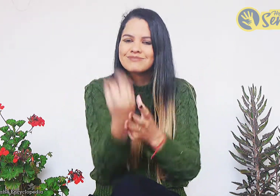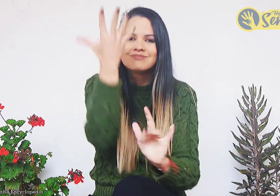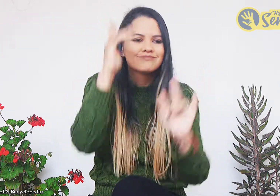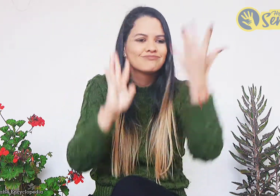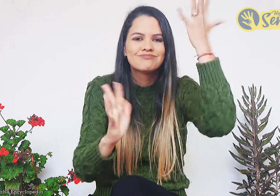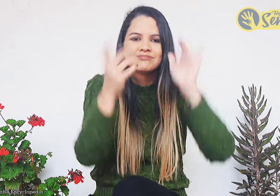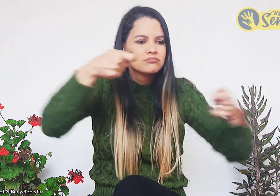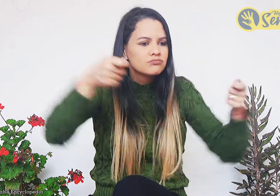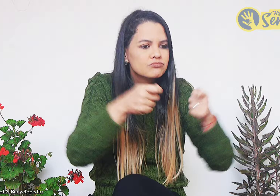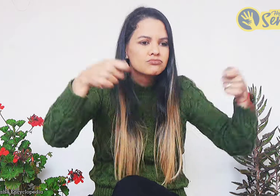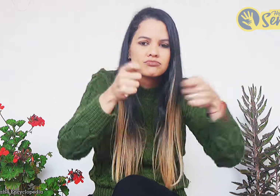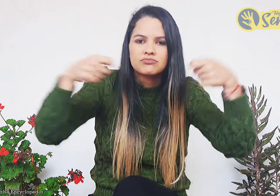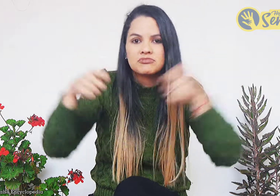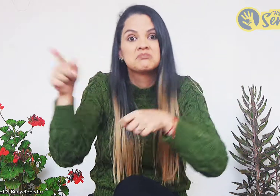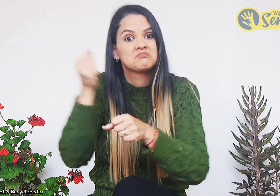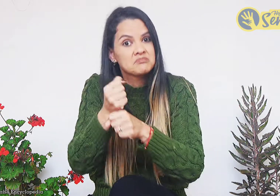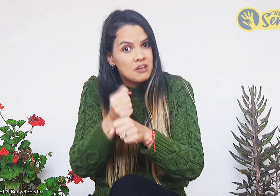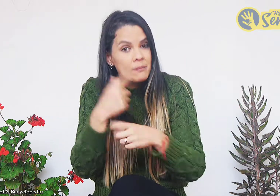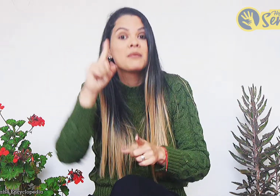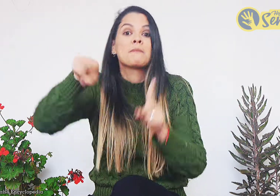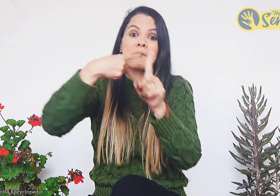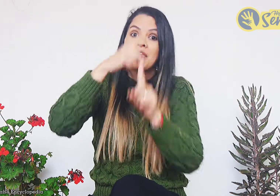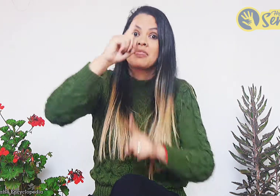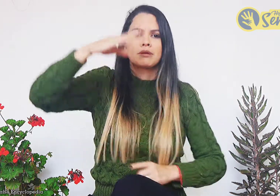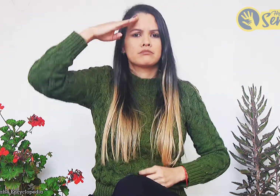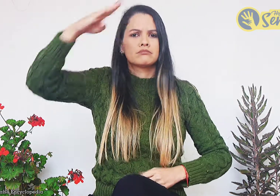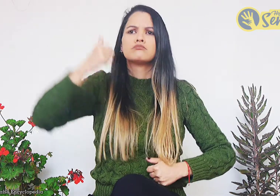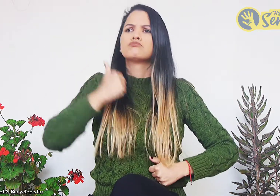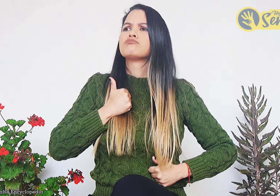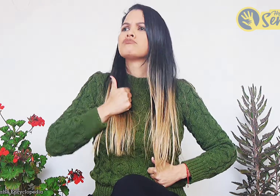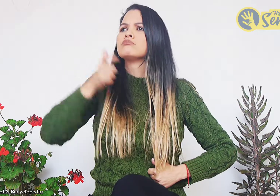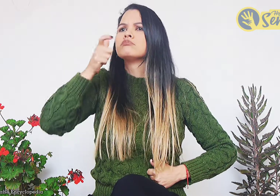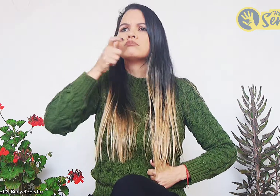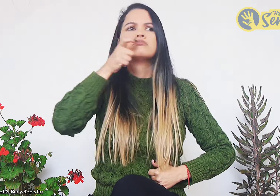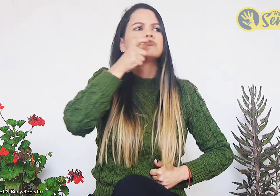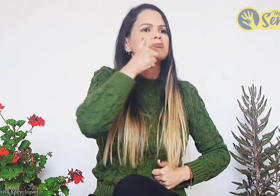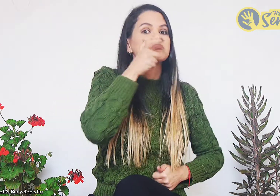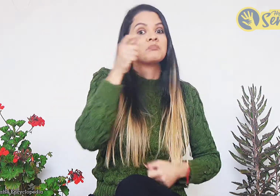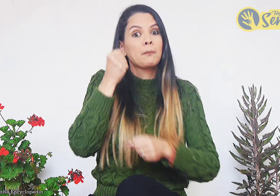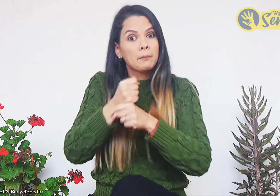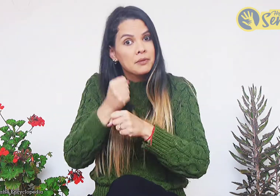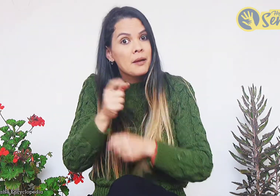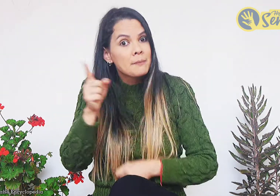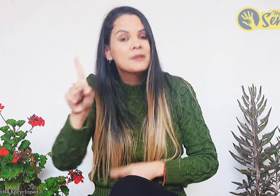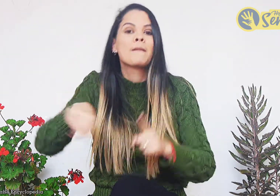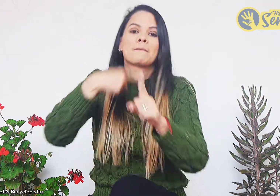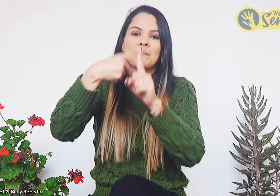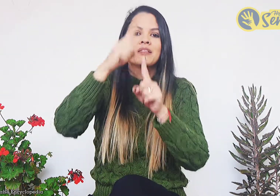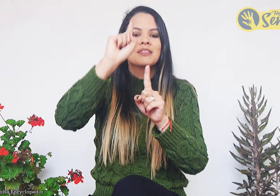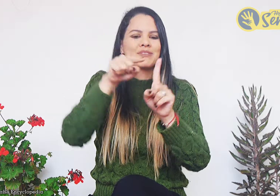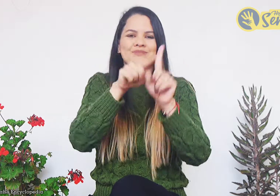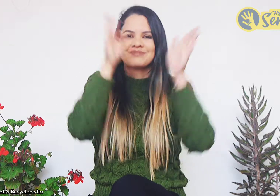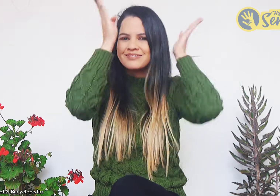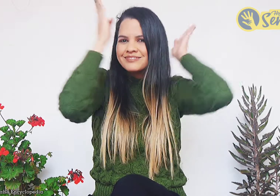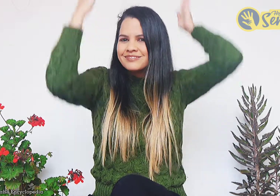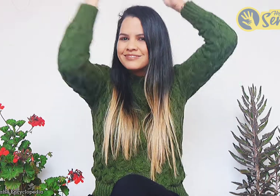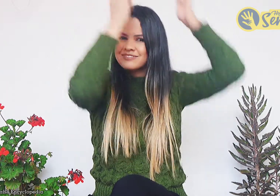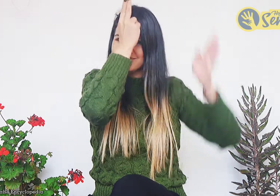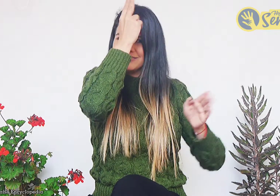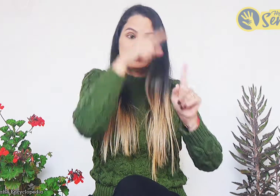otras labores más, como labores militares, labores de vigilancia, que brindaban al sultán. Muchos de los guardaespaldas